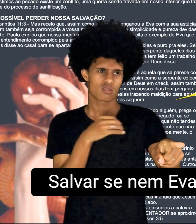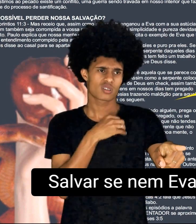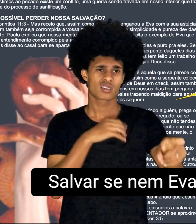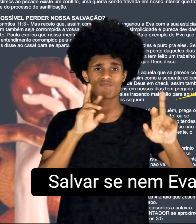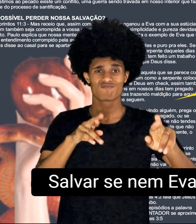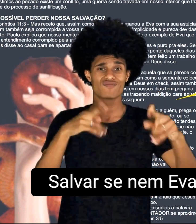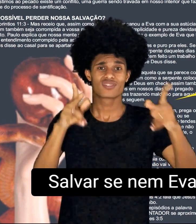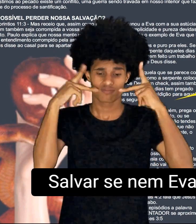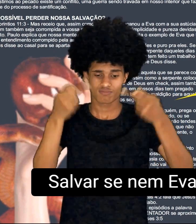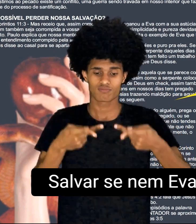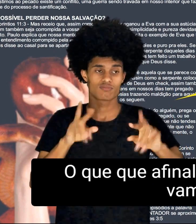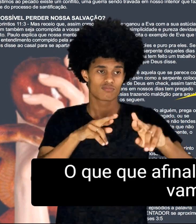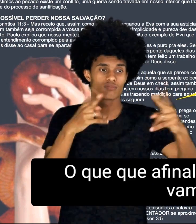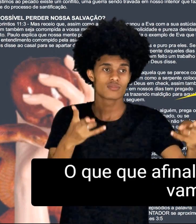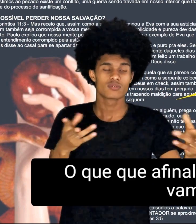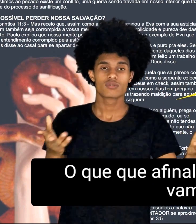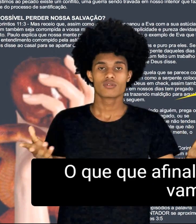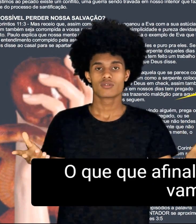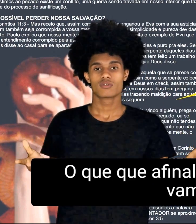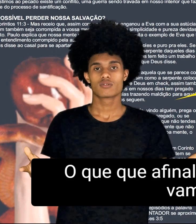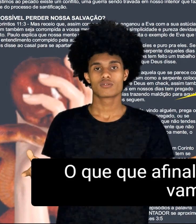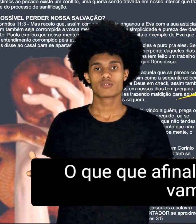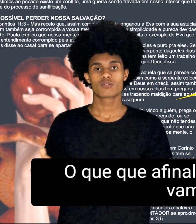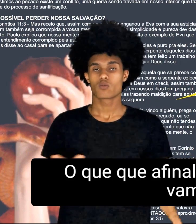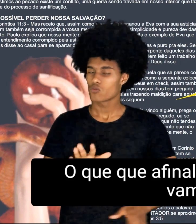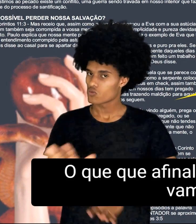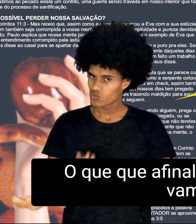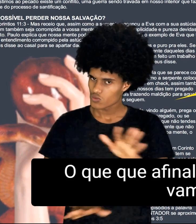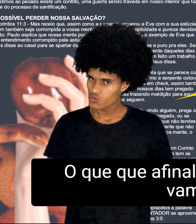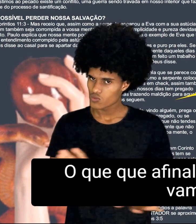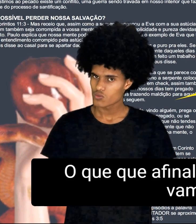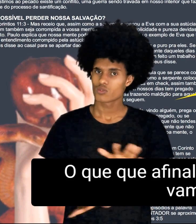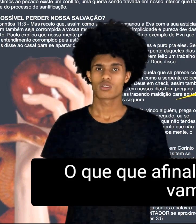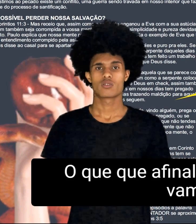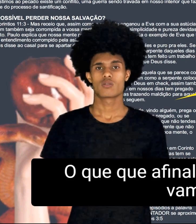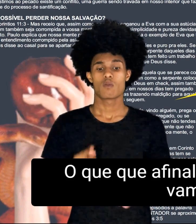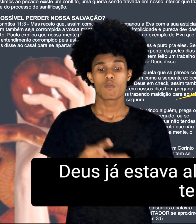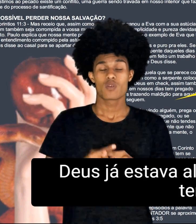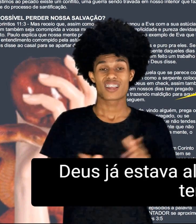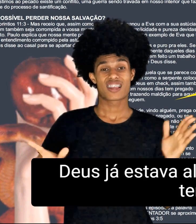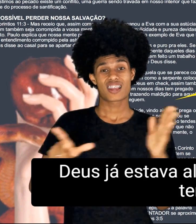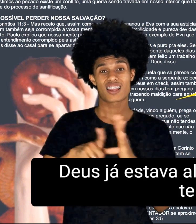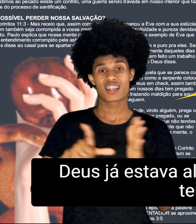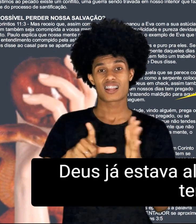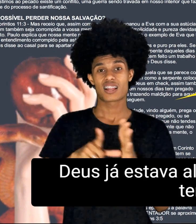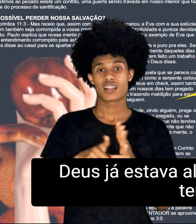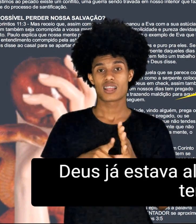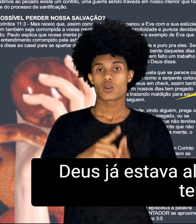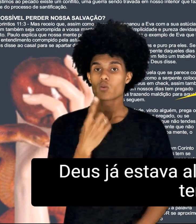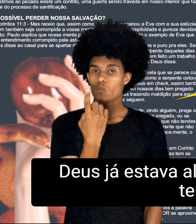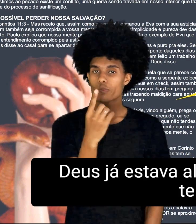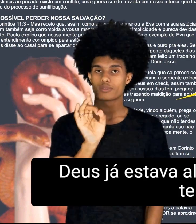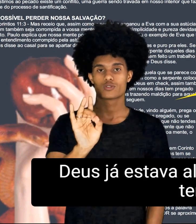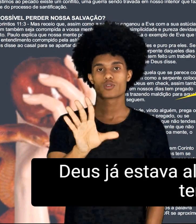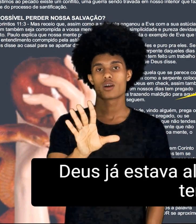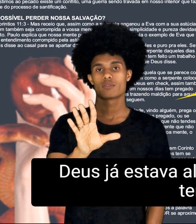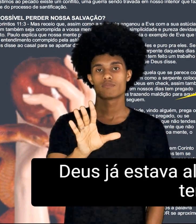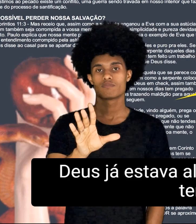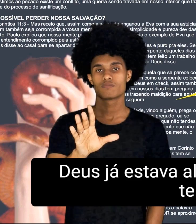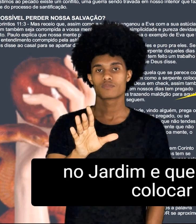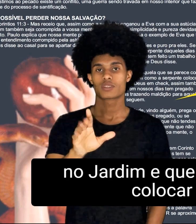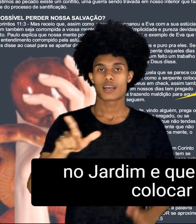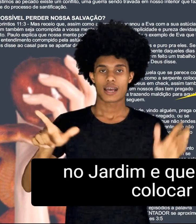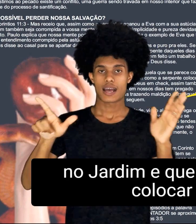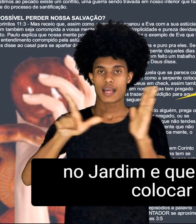sido criada, né? O que afinal Adão precisaria guardar? Vamos entender? Deus já estava alertando Adão que Satanás